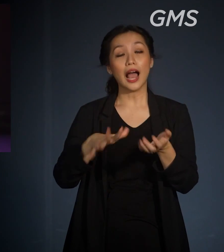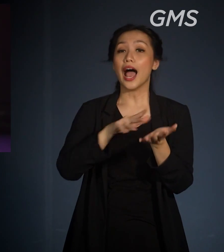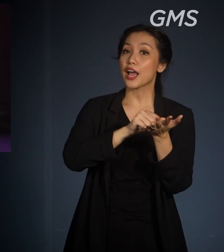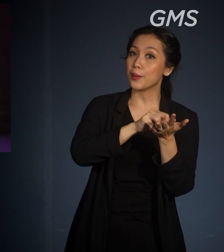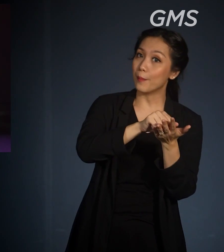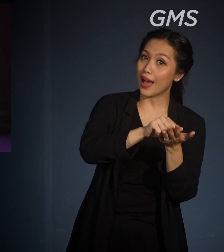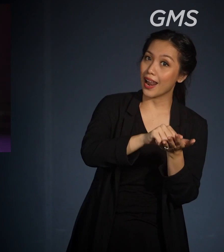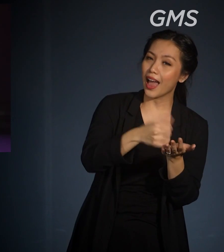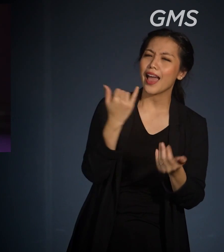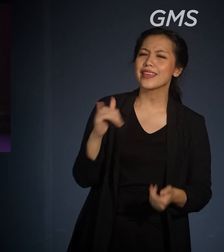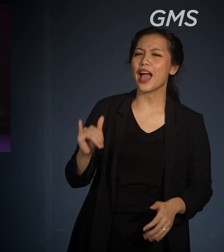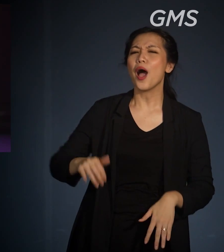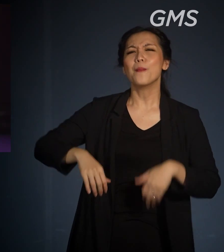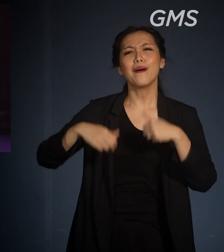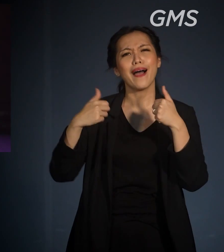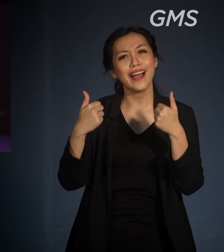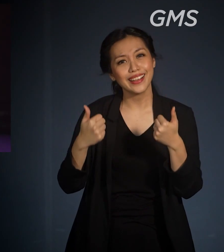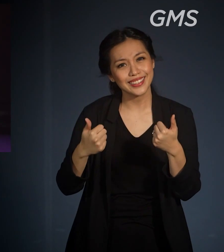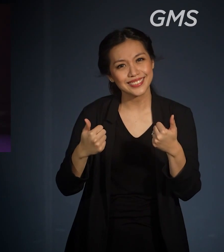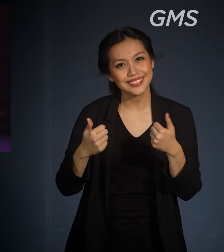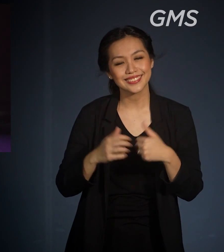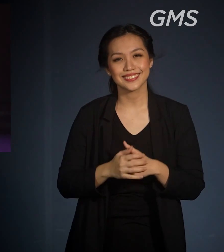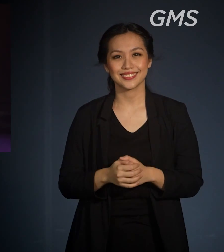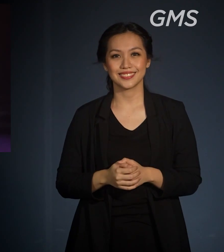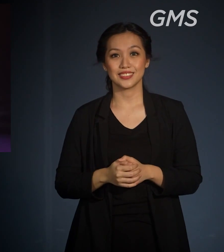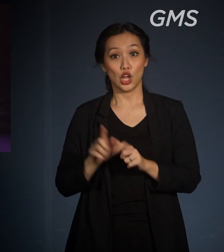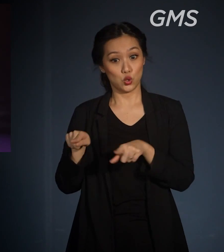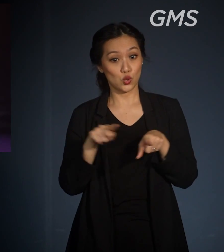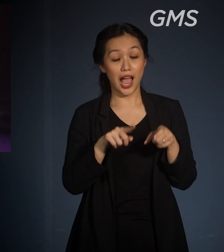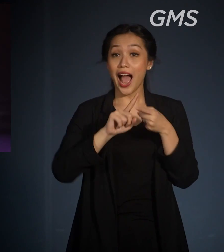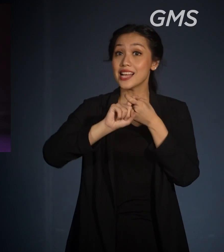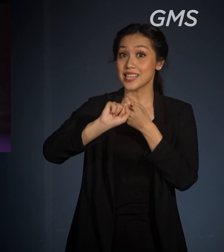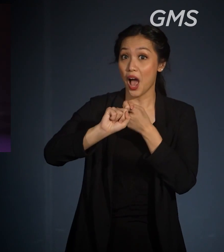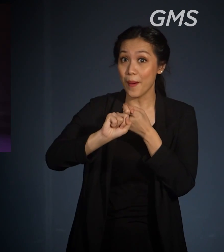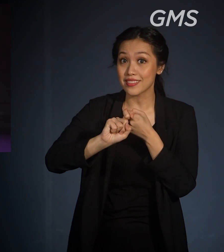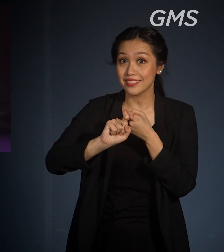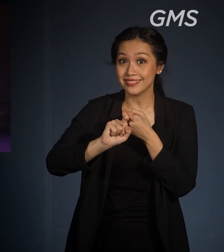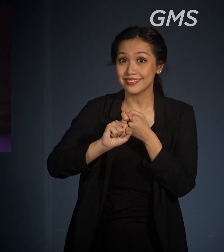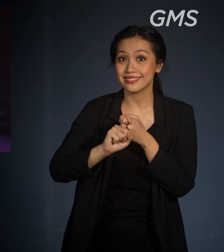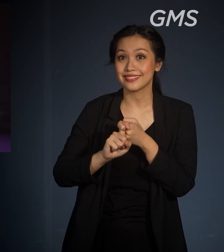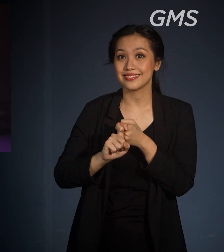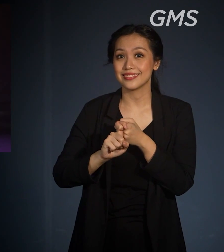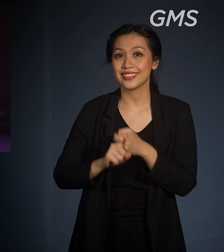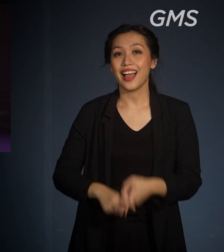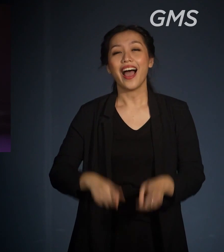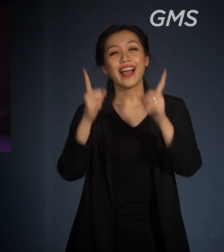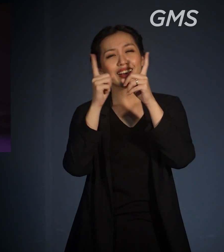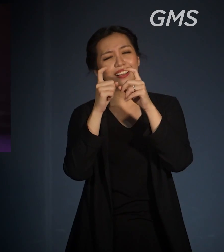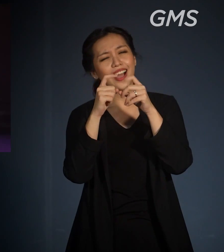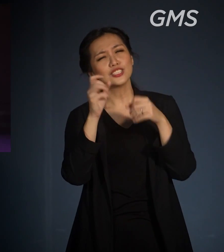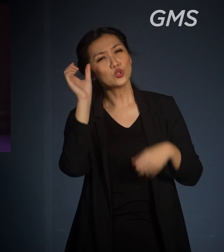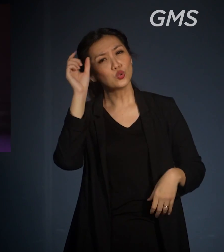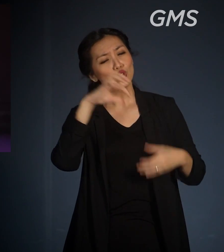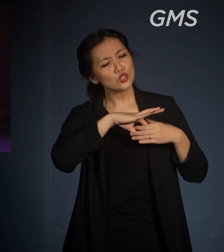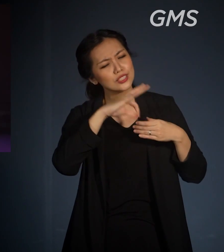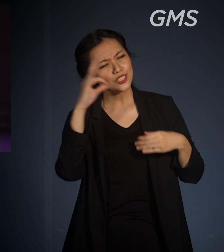baik. Dia juga adalah seorang sahabat kita. Dia juga merupakan kekasih jiwa kita.